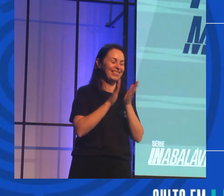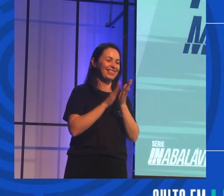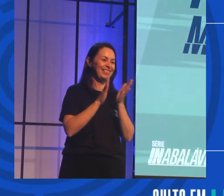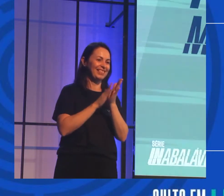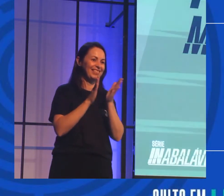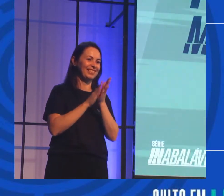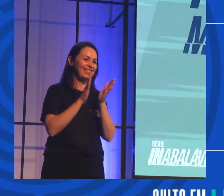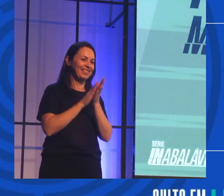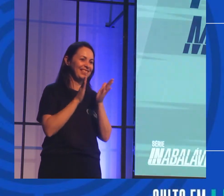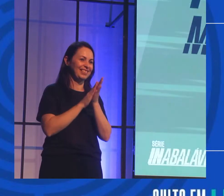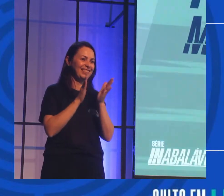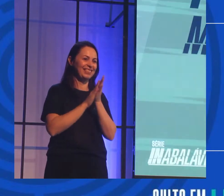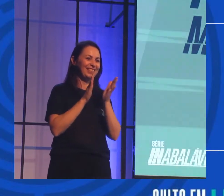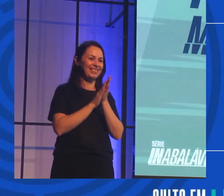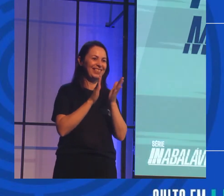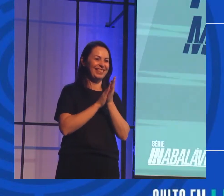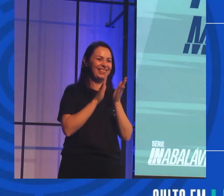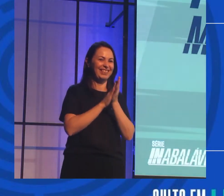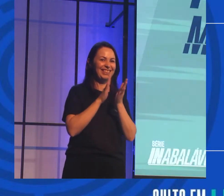Olha só.